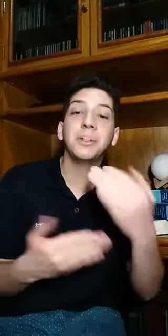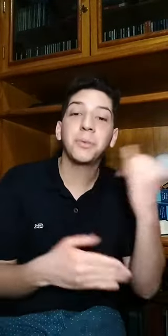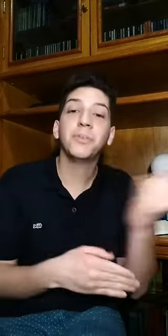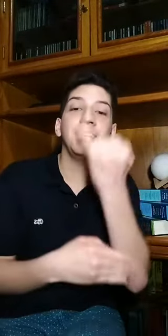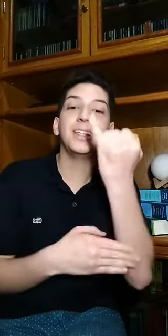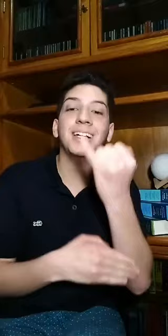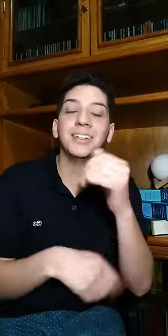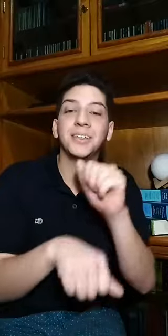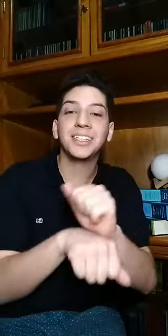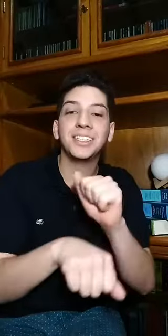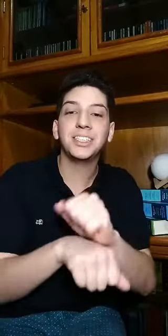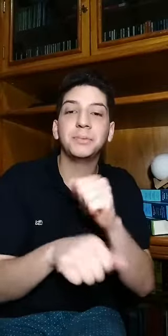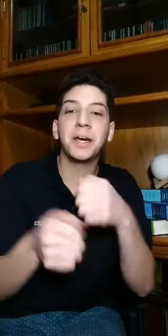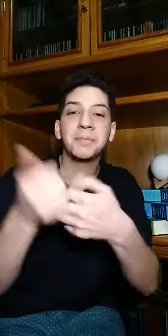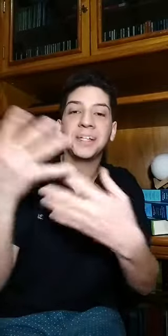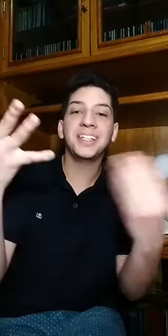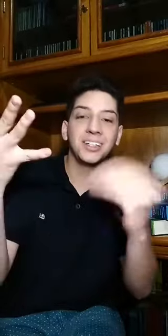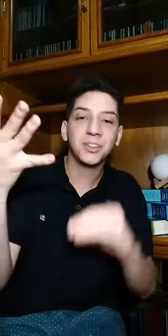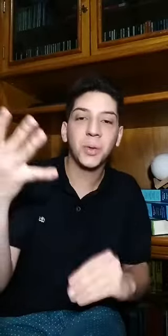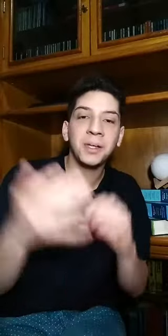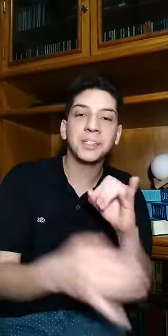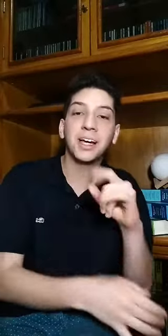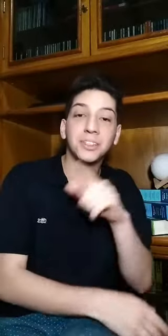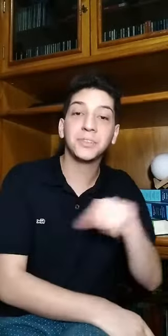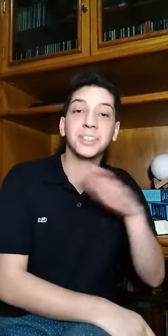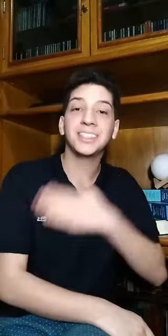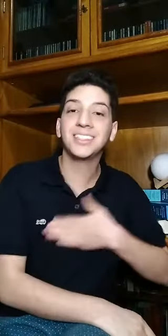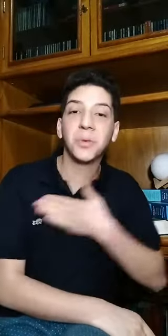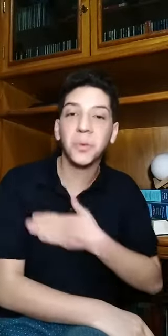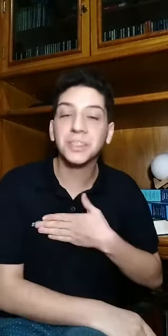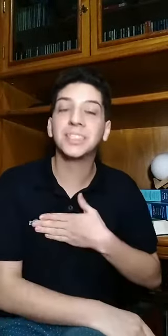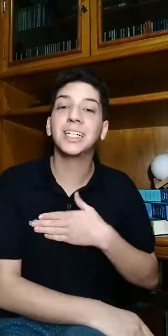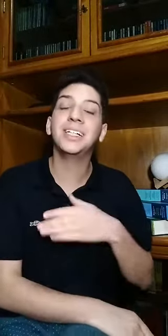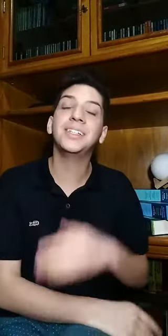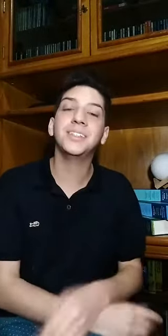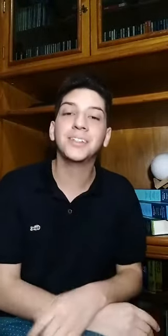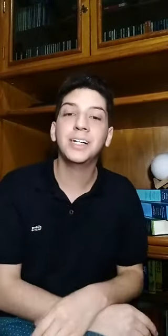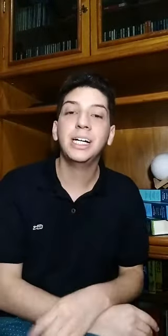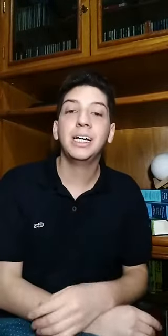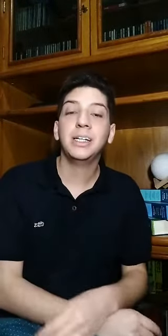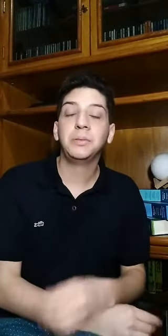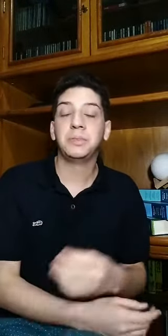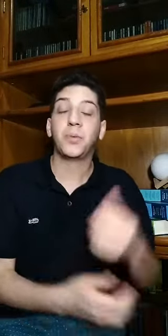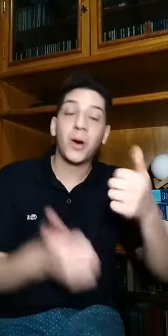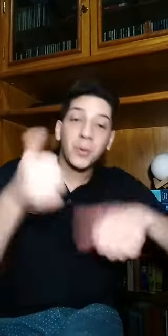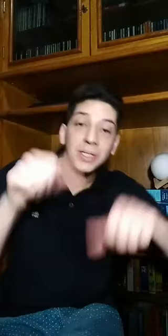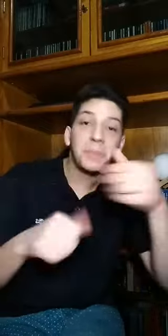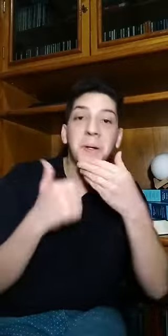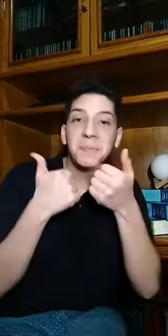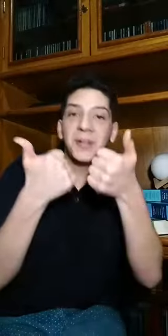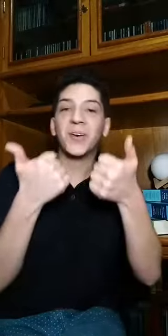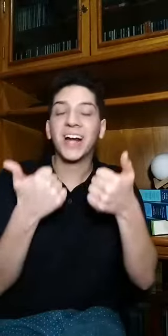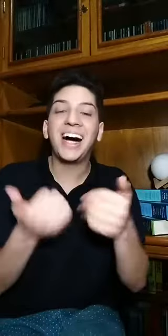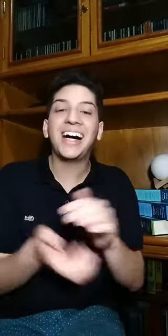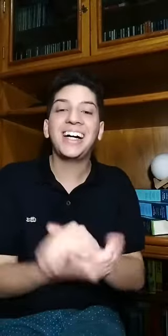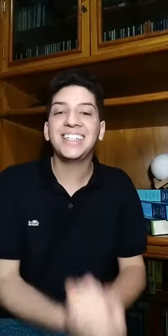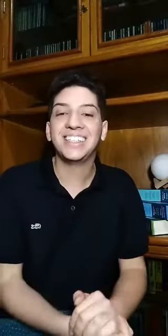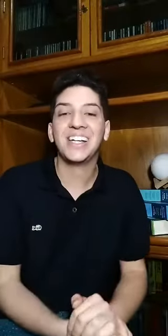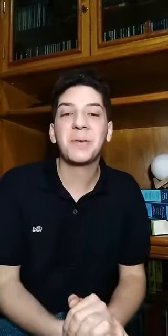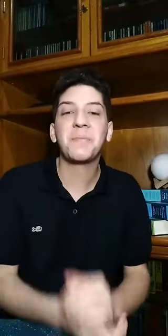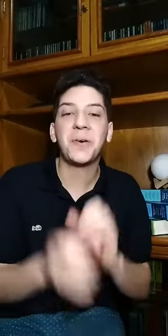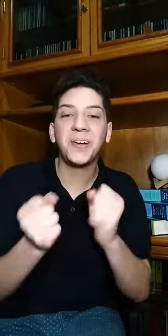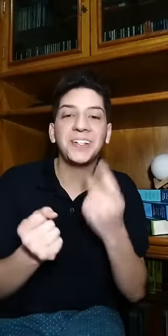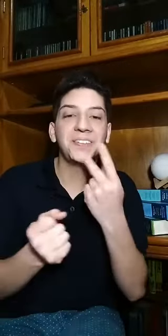Gente, aproveitando enquanto a gente espera, mandem aqui nos comentários se vocês estão gostando, tem alguma coisa para